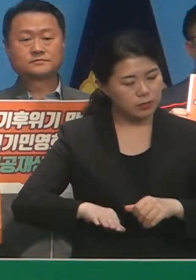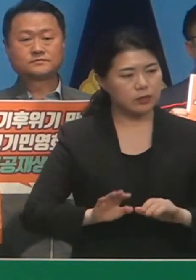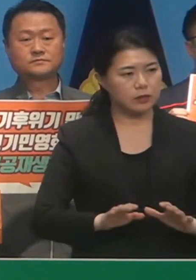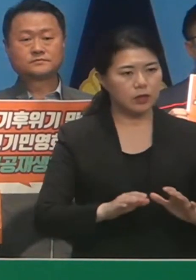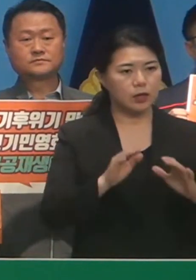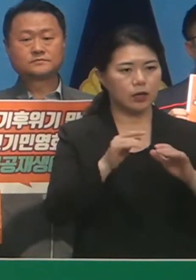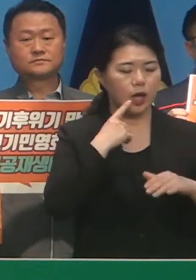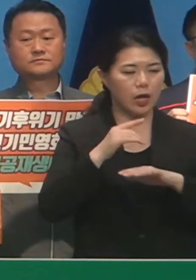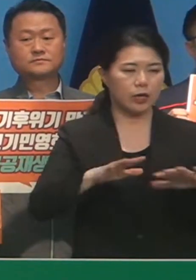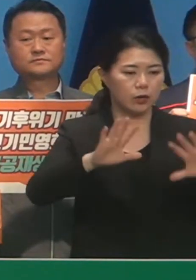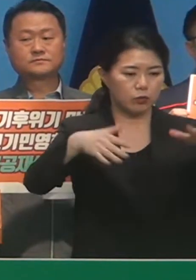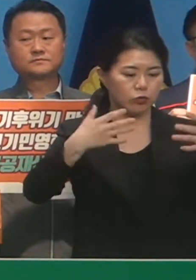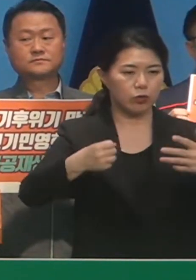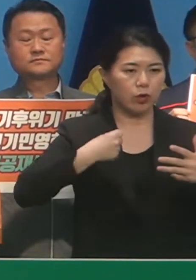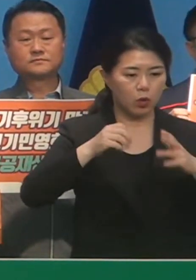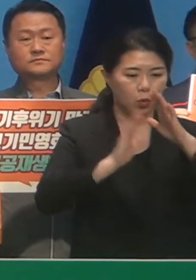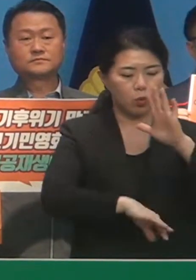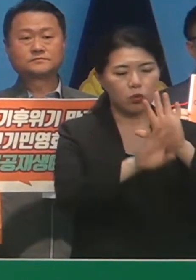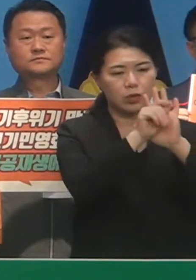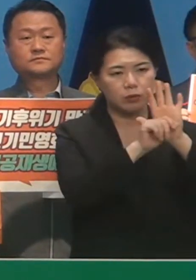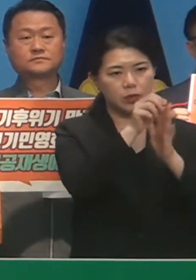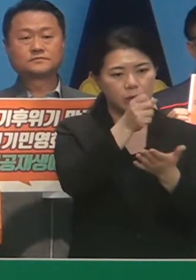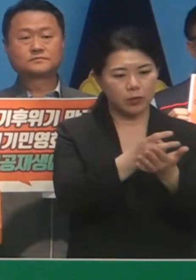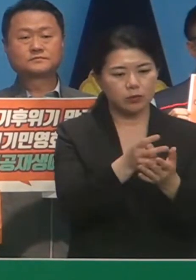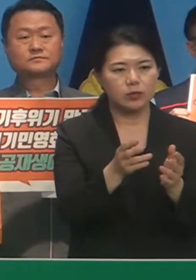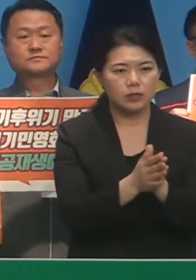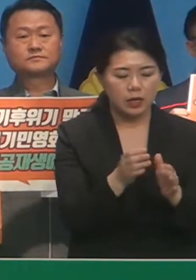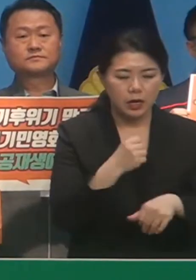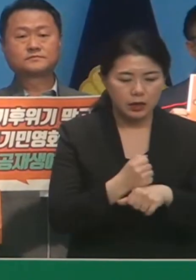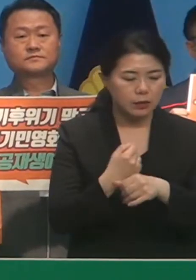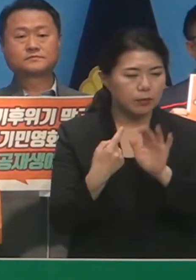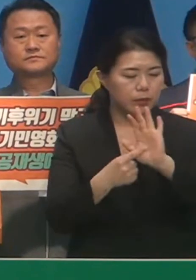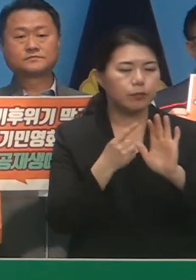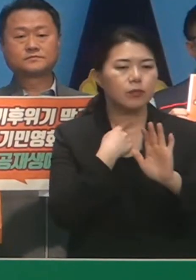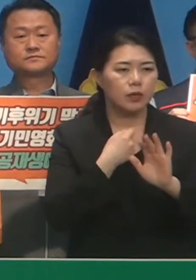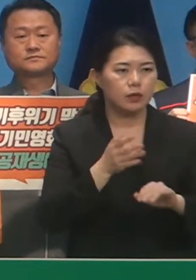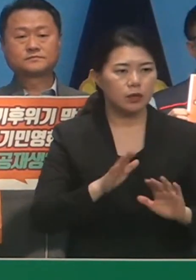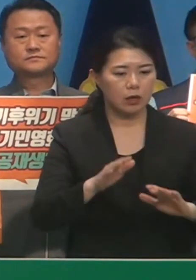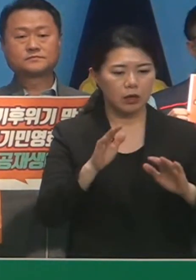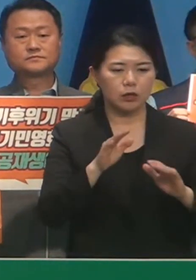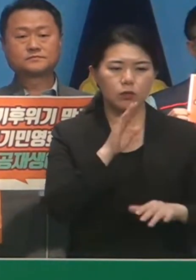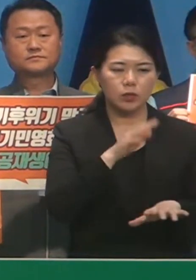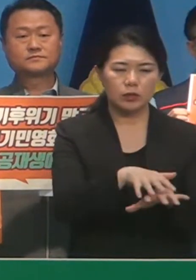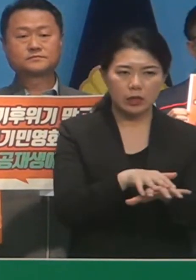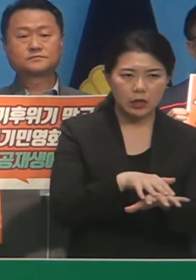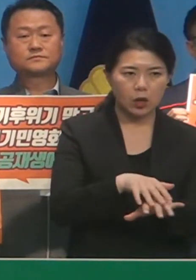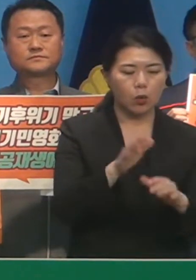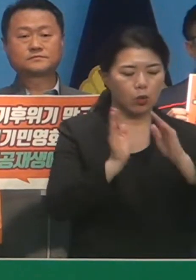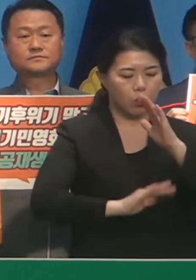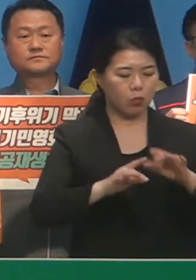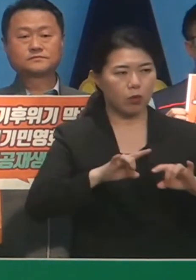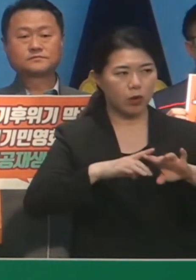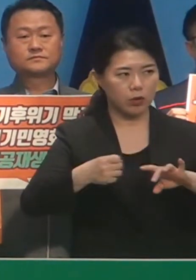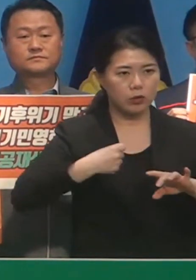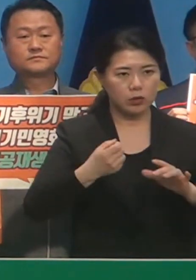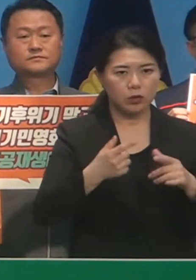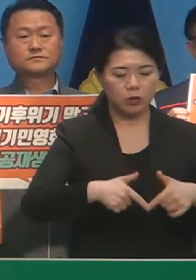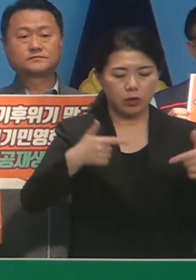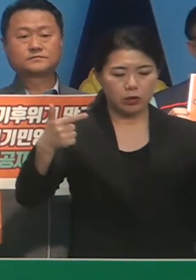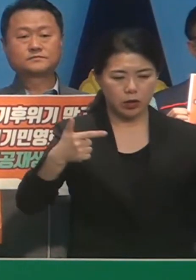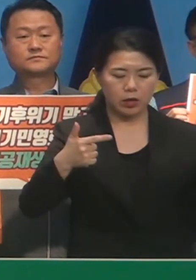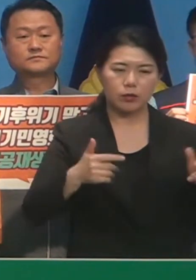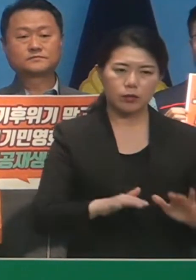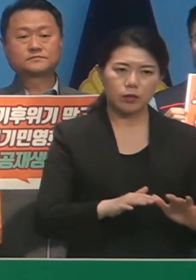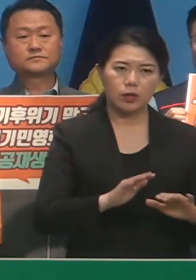공공 입찰 제도를 시행하겠다고 밝힌 바 있습니다. 그러나 체계적인 공공재생에너지 확대에 관한 대책이